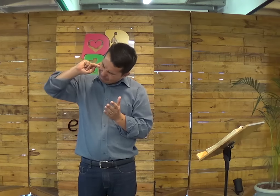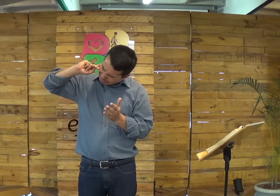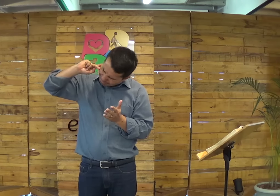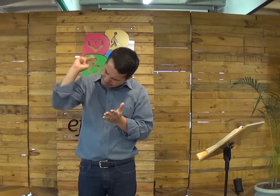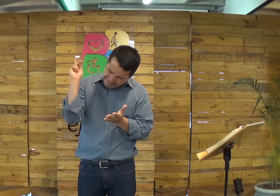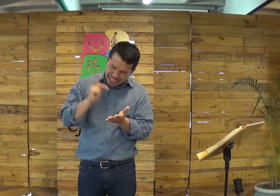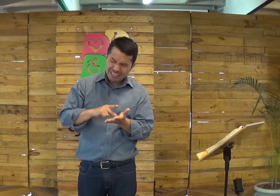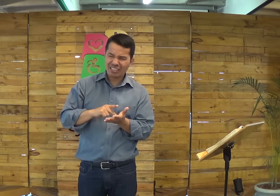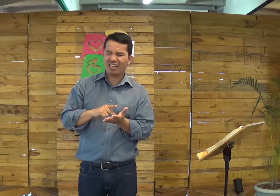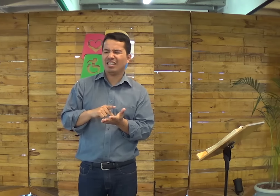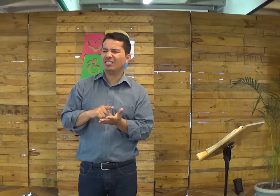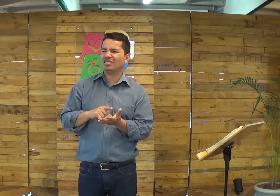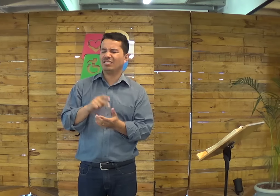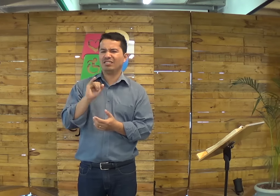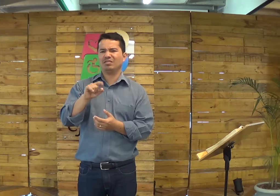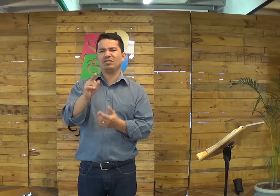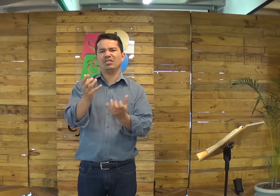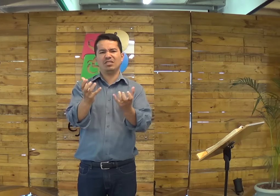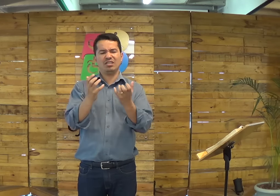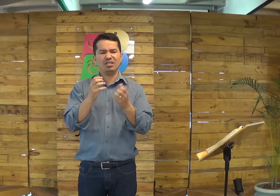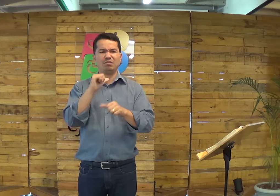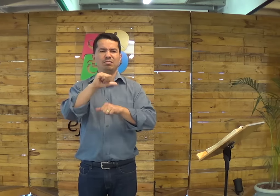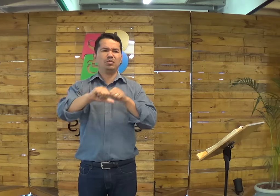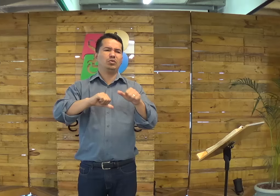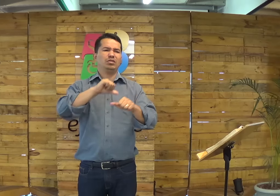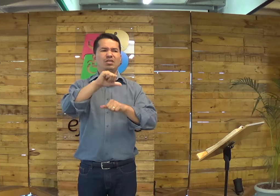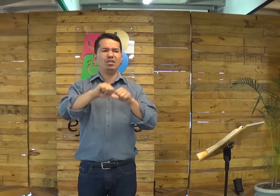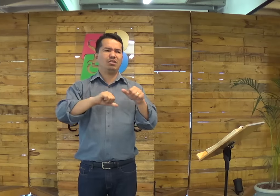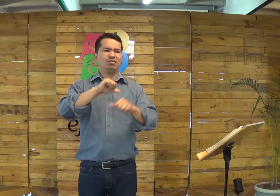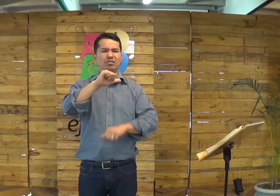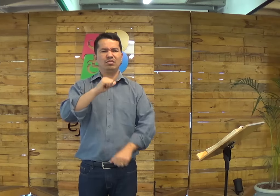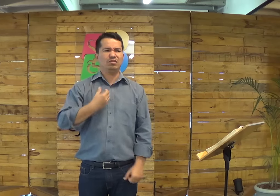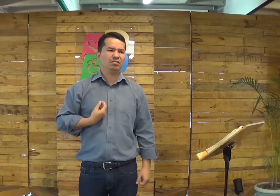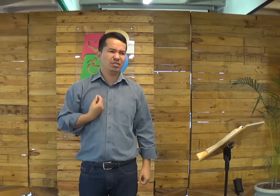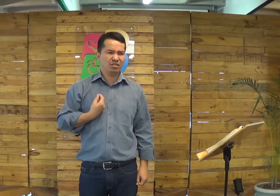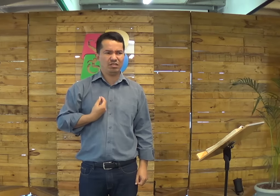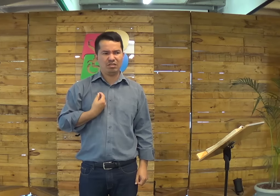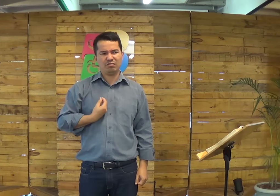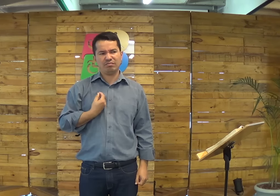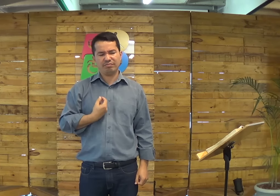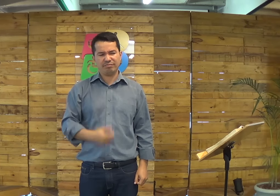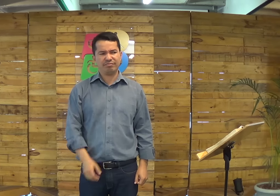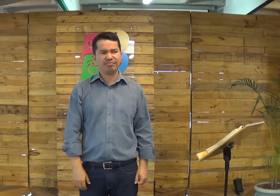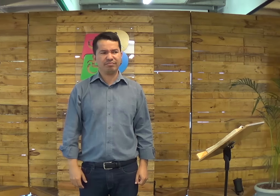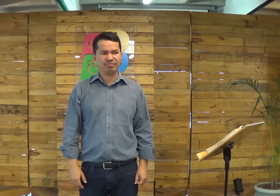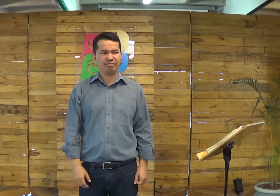mas de verdade se você quer realmente essa transformação na sua